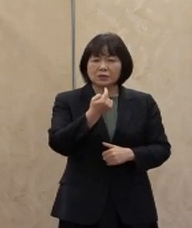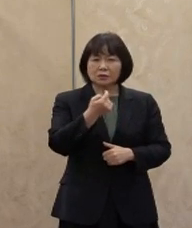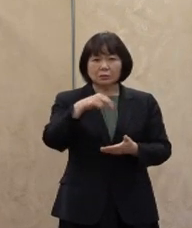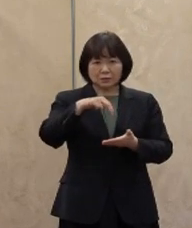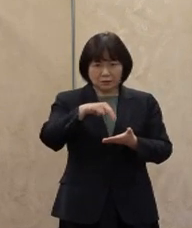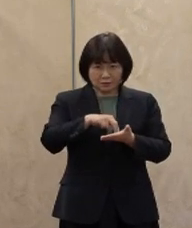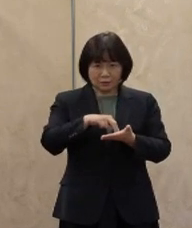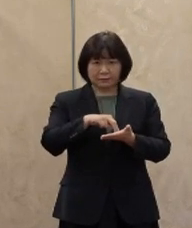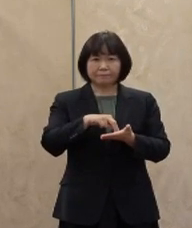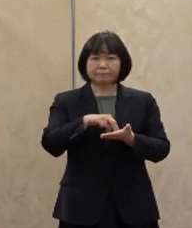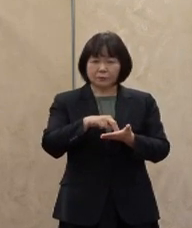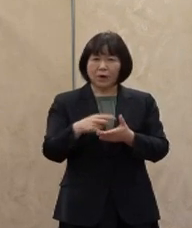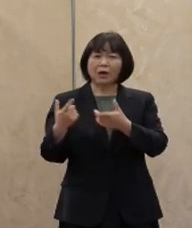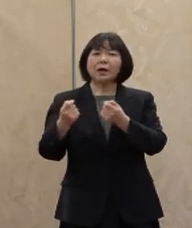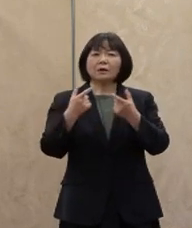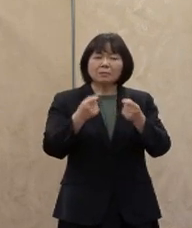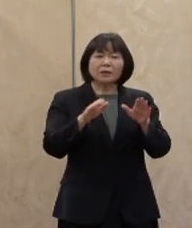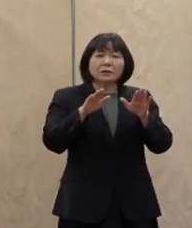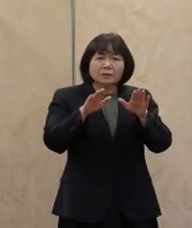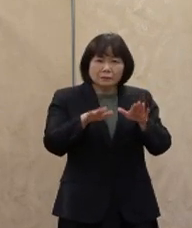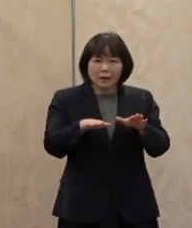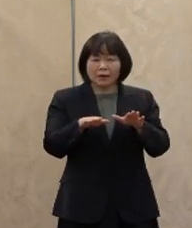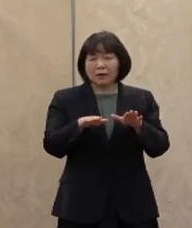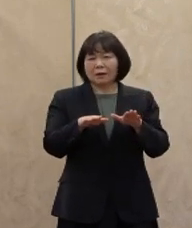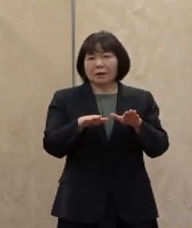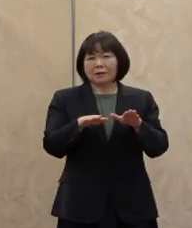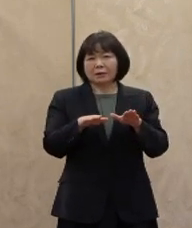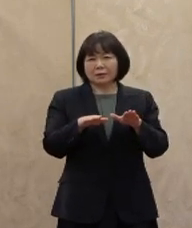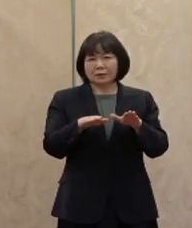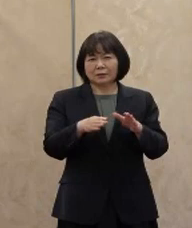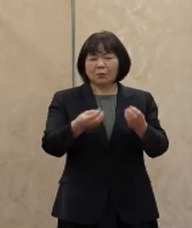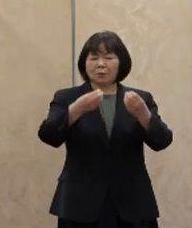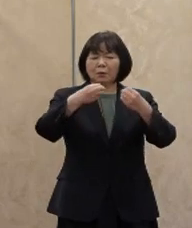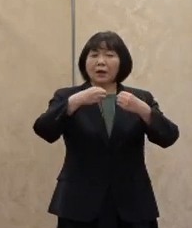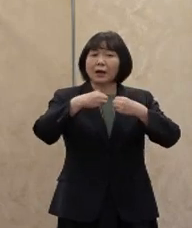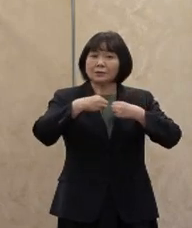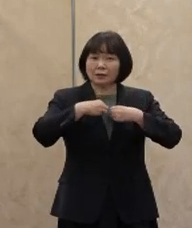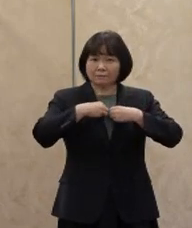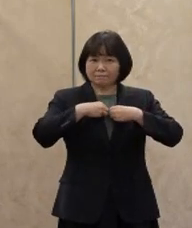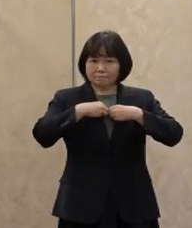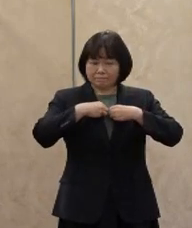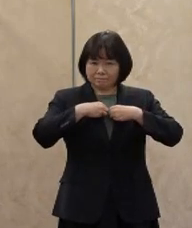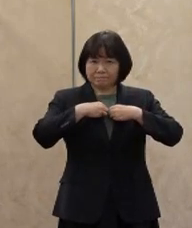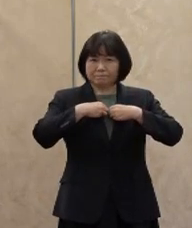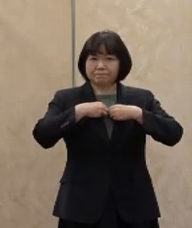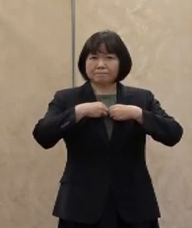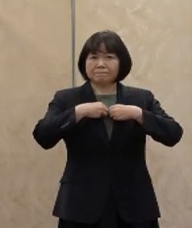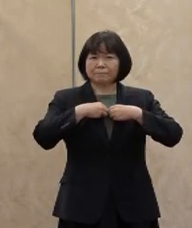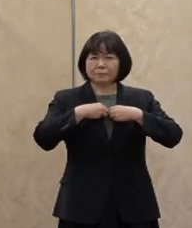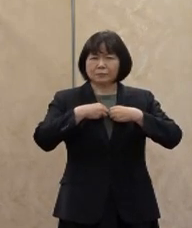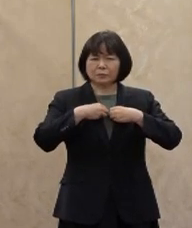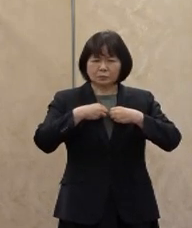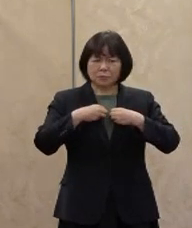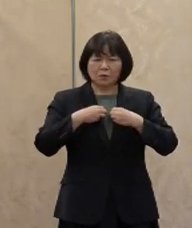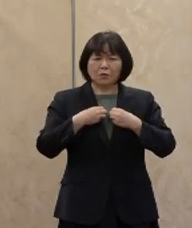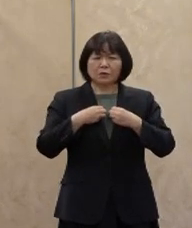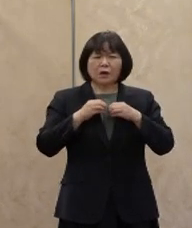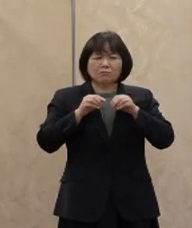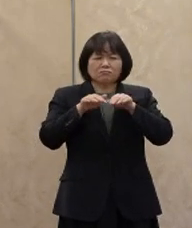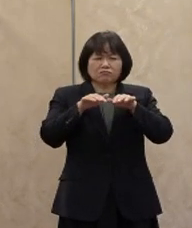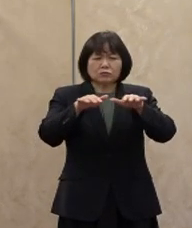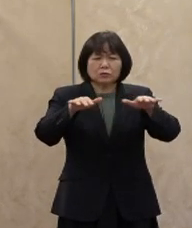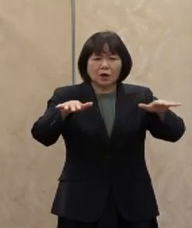てはやはり今のこの感染をこの拡大傾向を見たとき